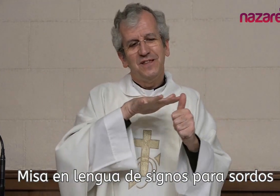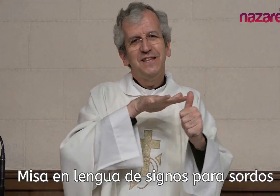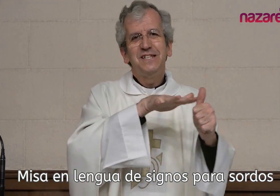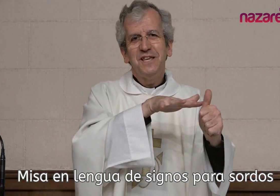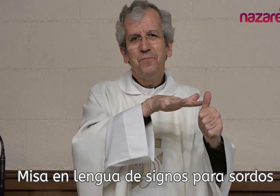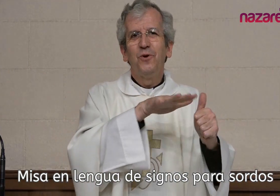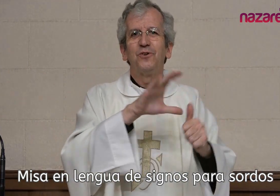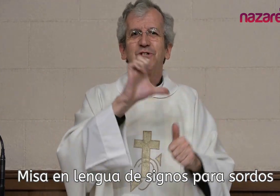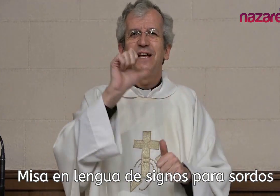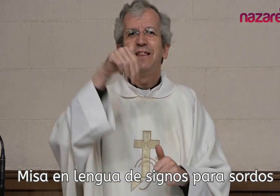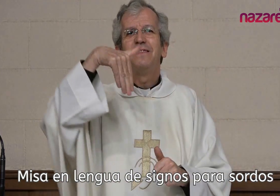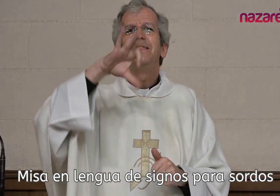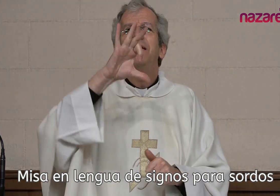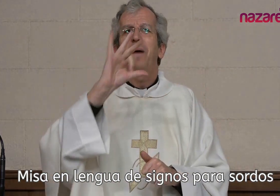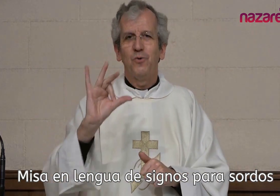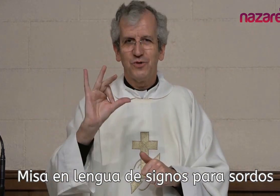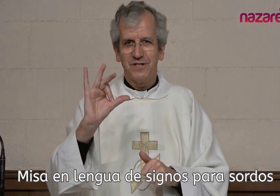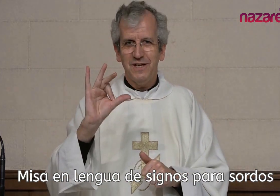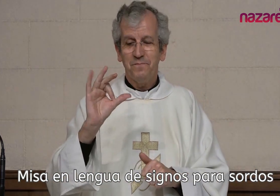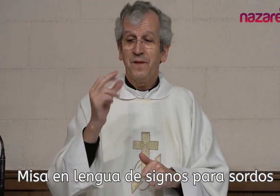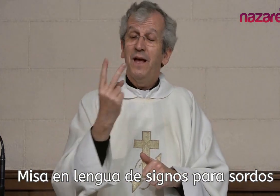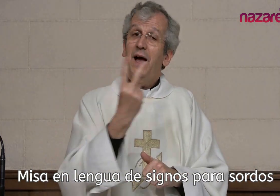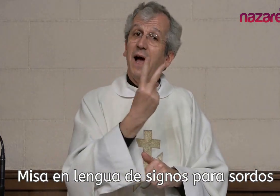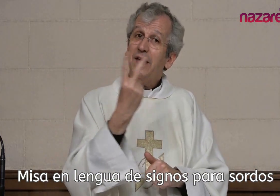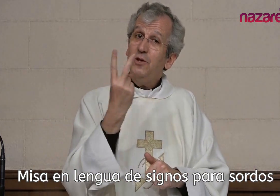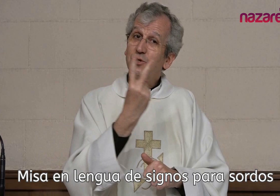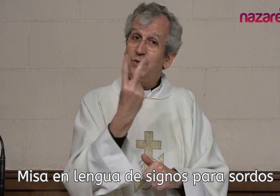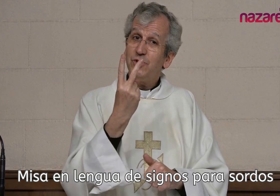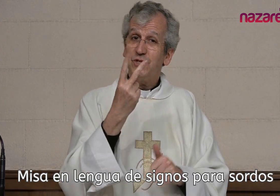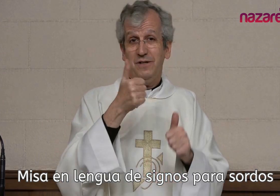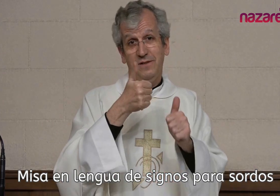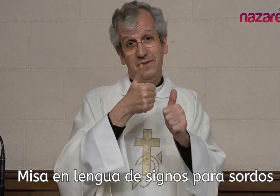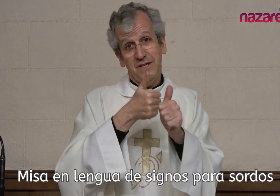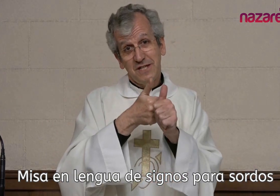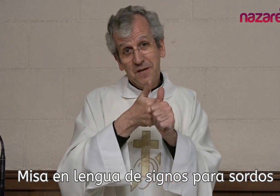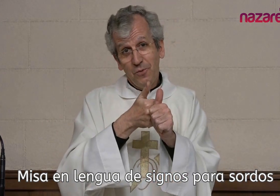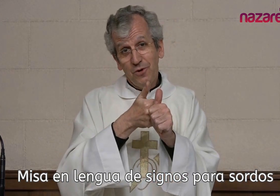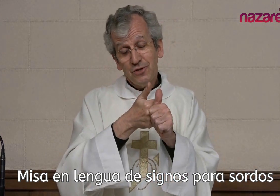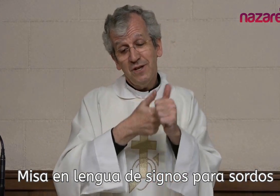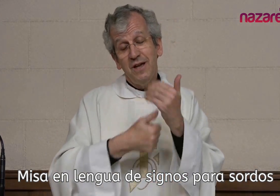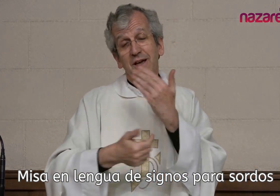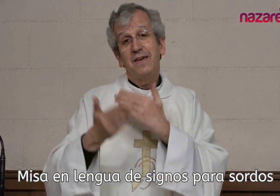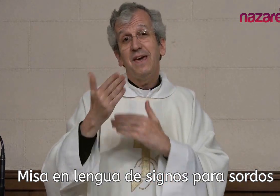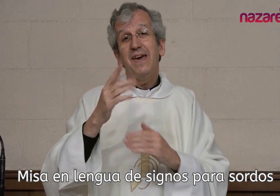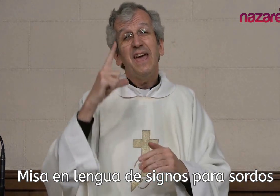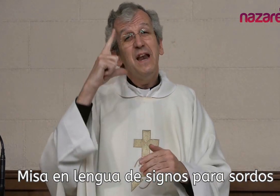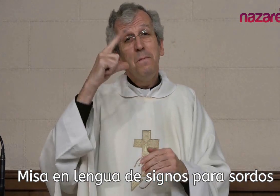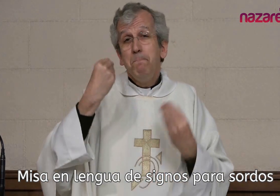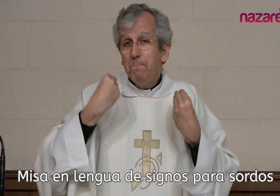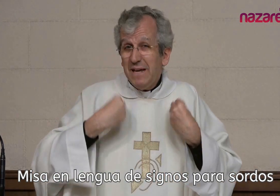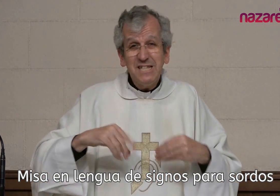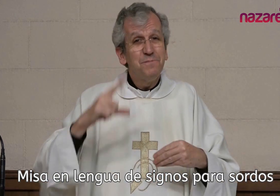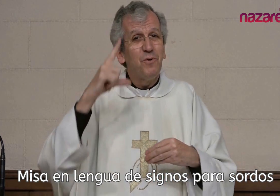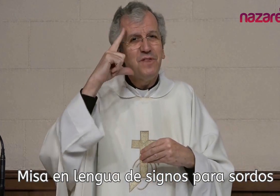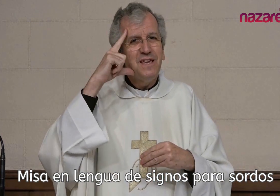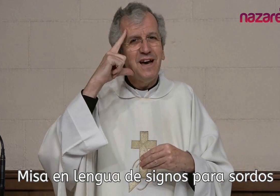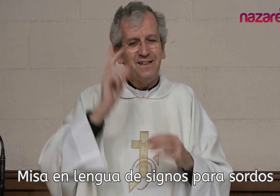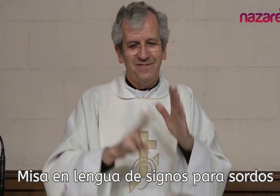Los discípulos de Emaús. Aquellos dos discípulos que el mismo día